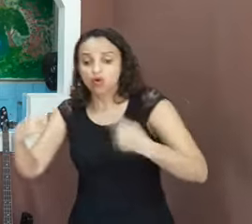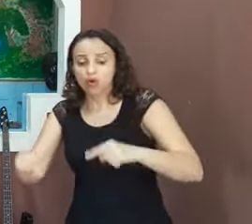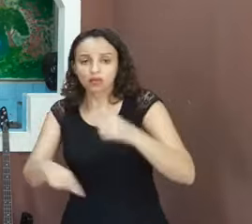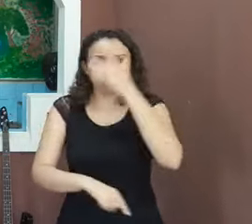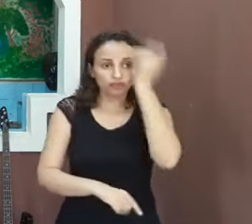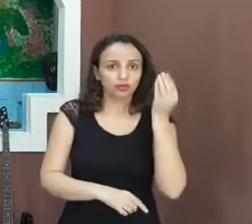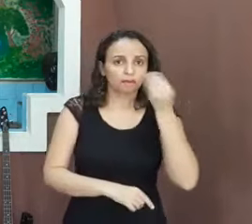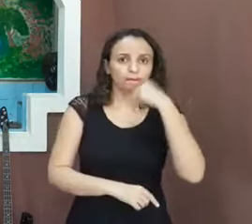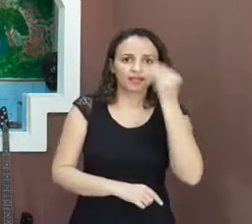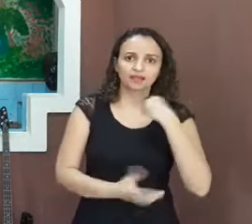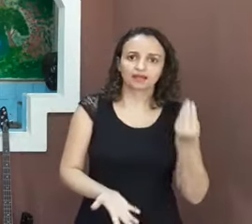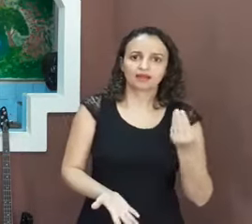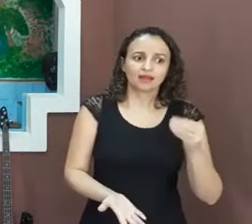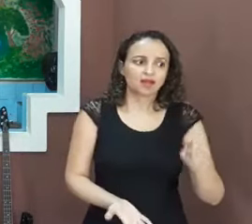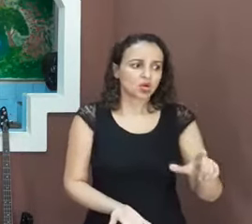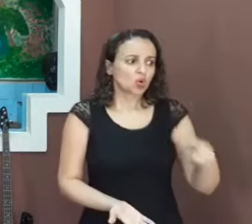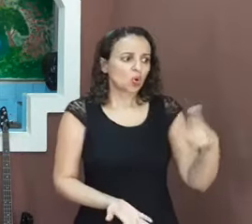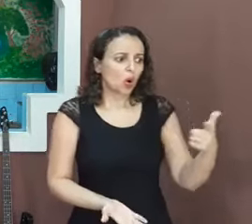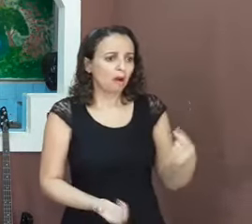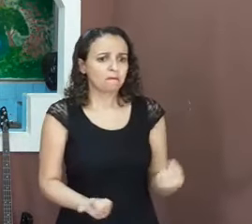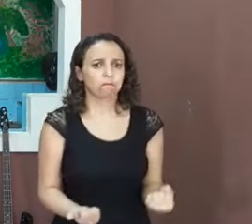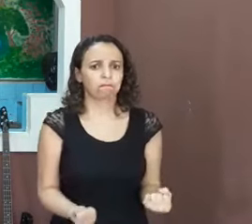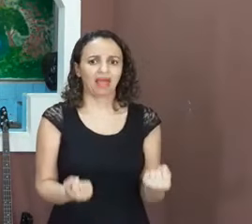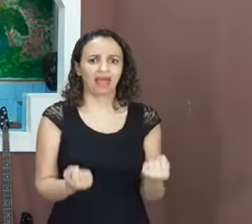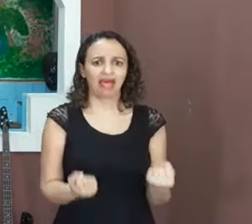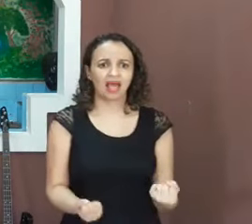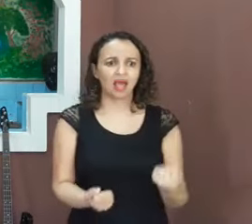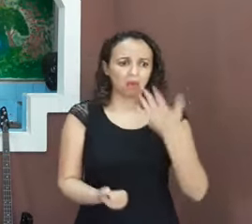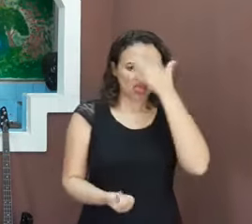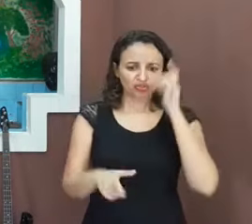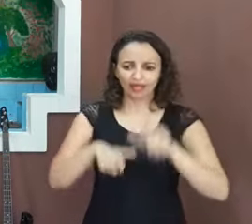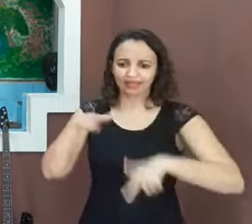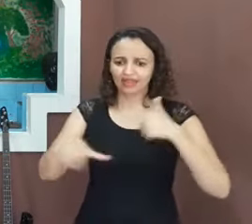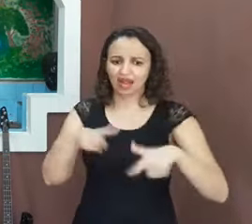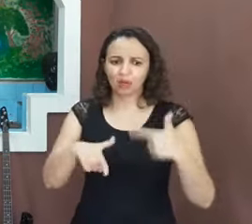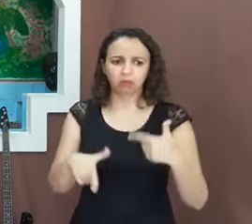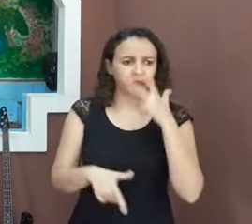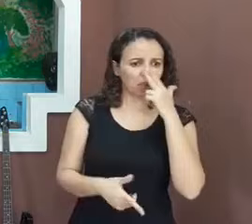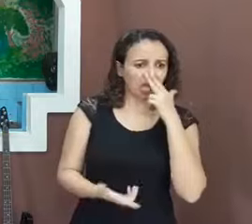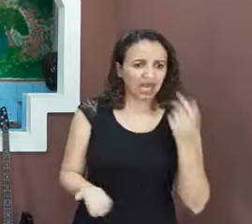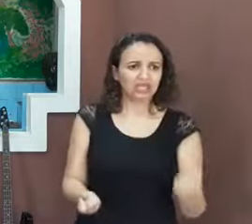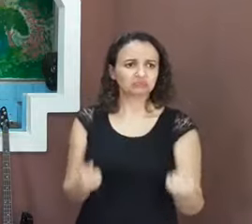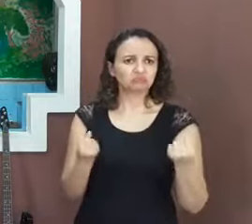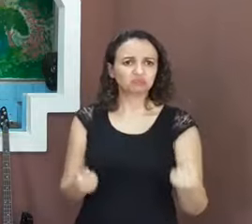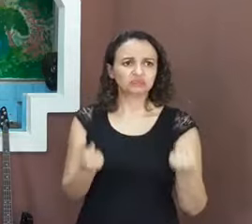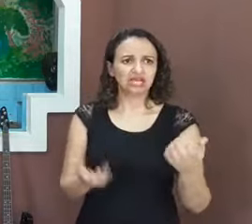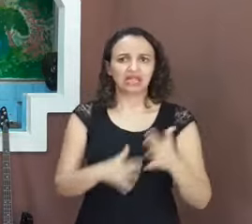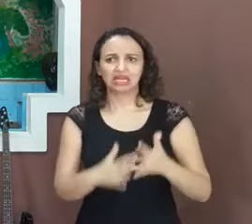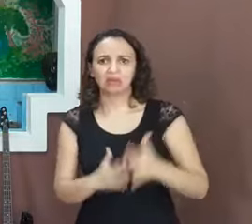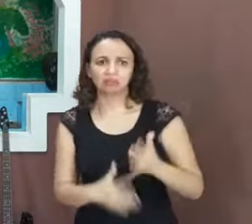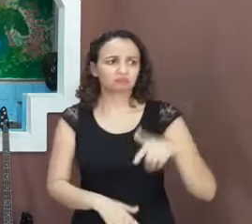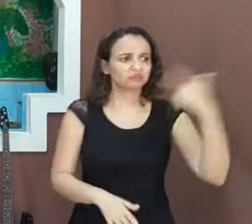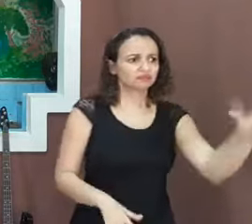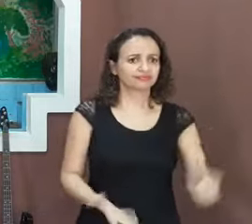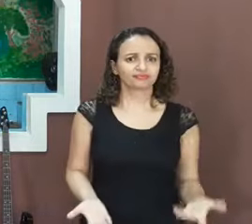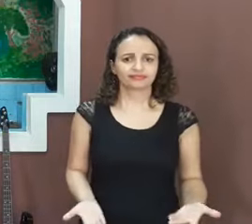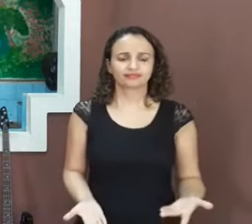um fardo para os demais irmãos. É isso que Paulo está falando, não trabalha e ainda se torna um